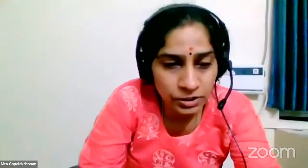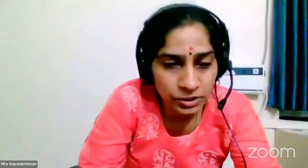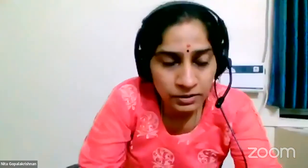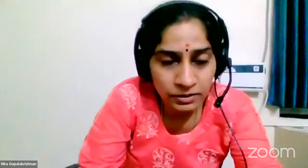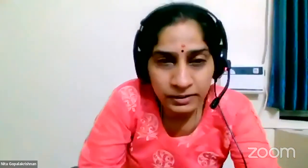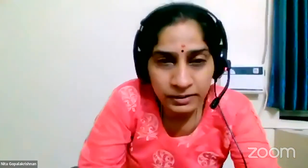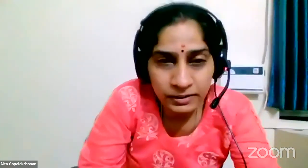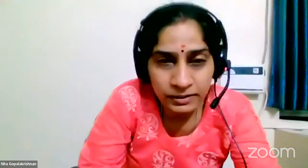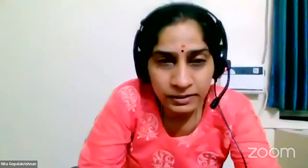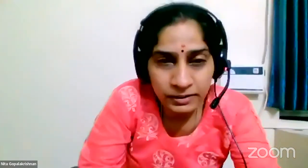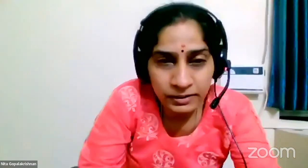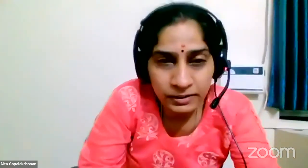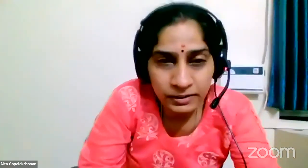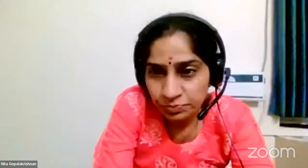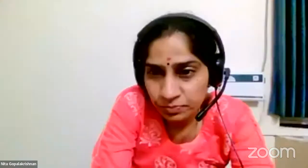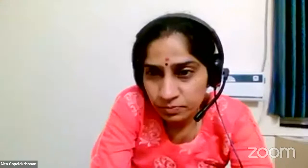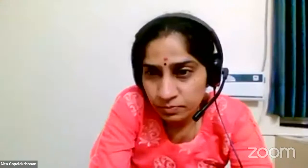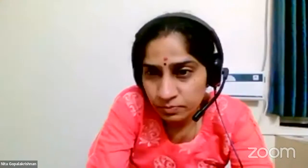जी,